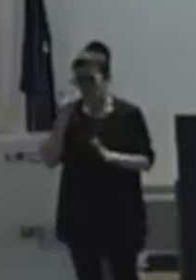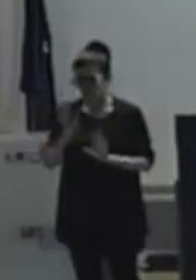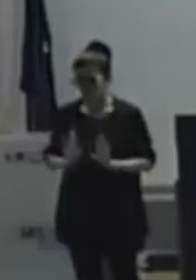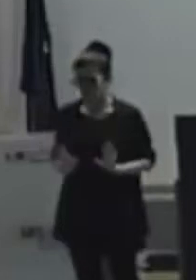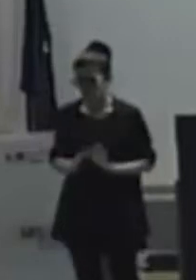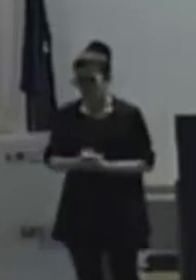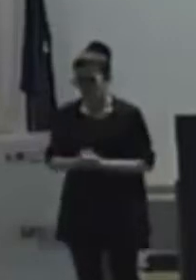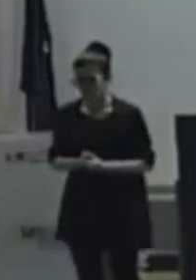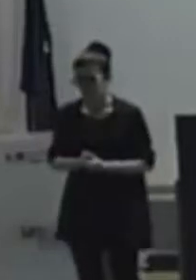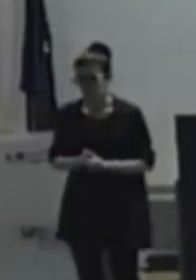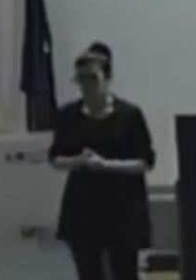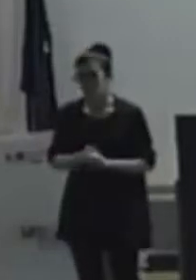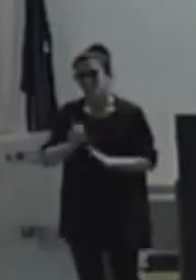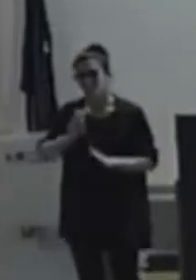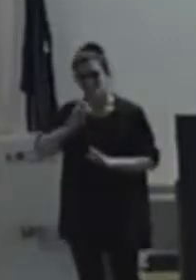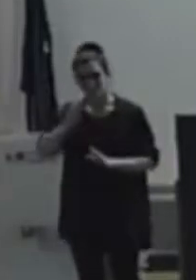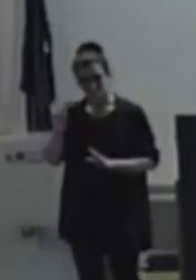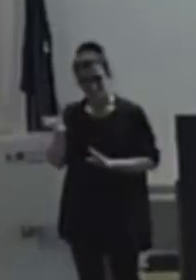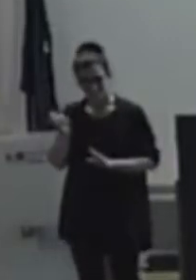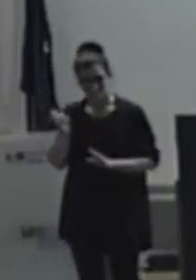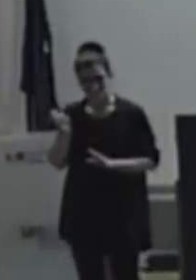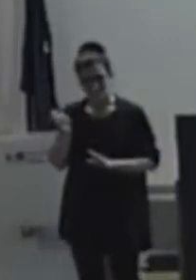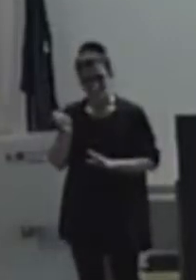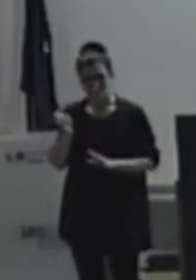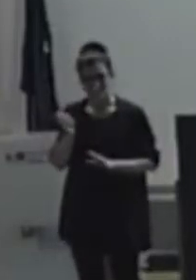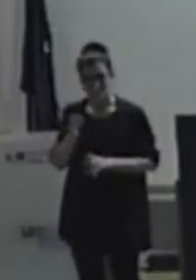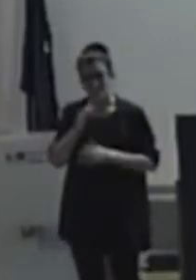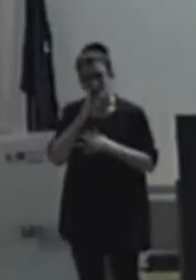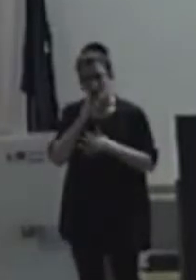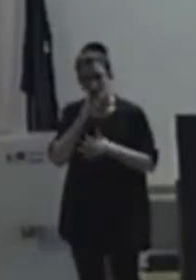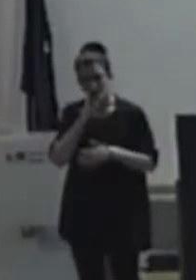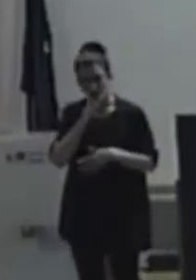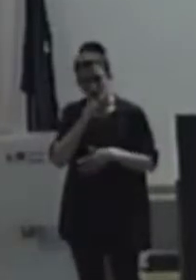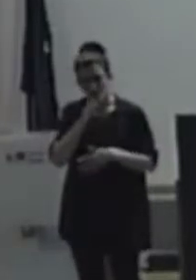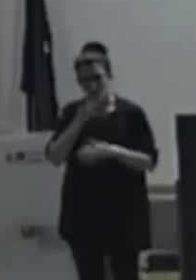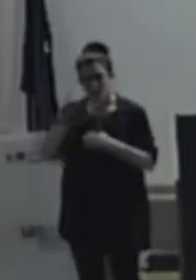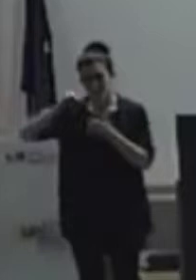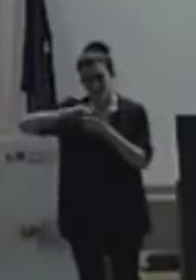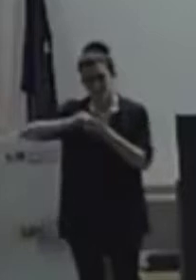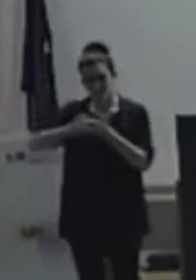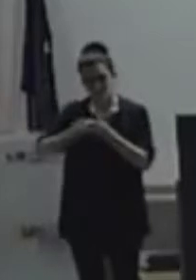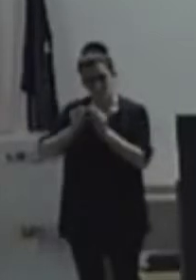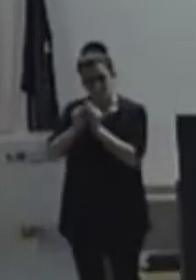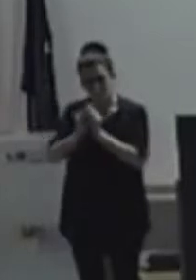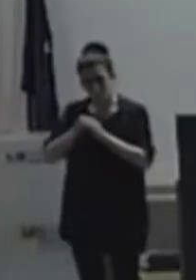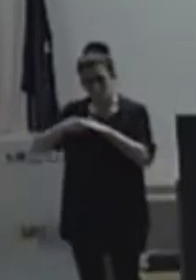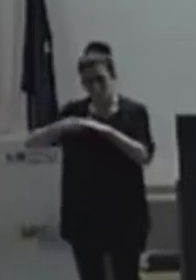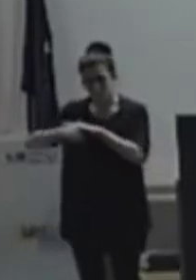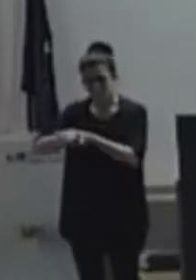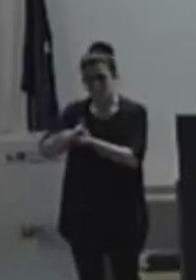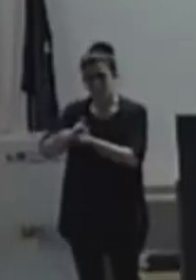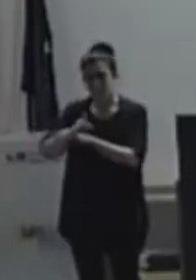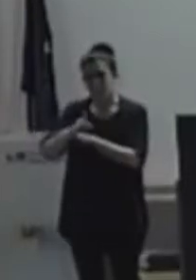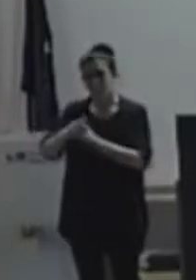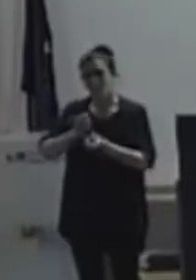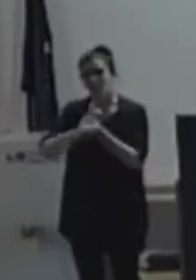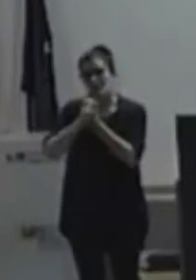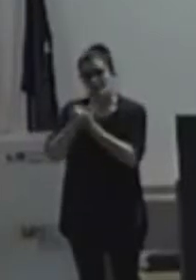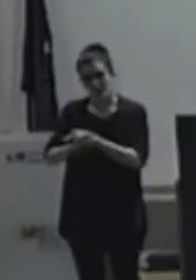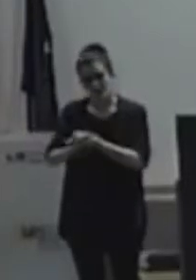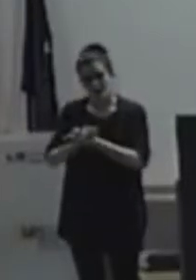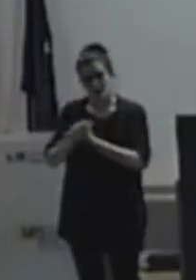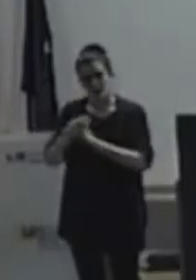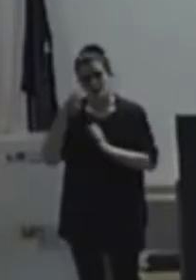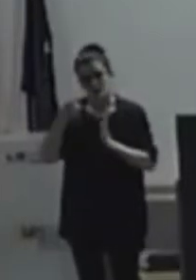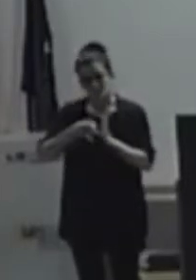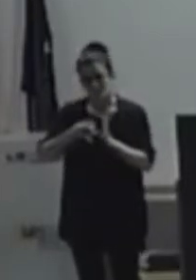es que es cierto que ahora a lo largo de la tecnología surgen cambios cualitativos importantes, como el que